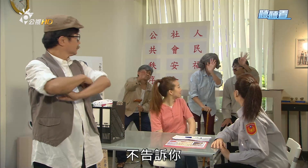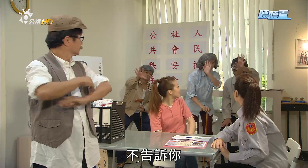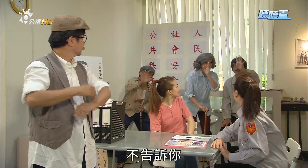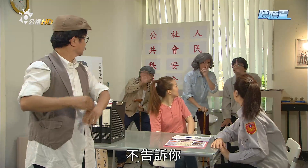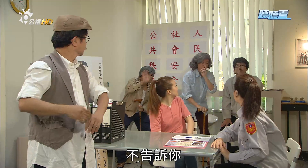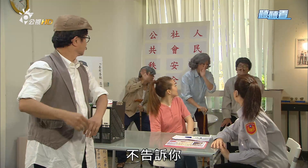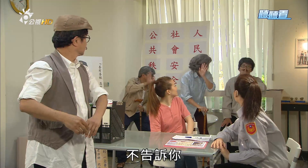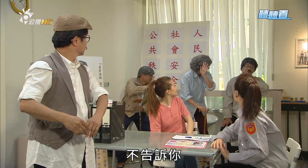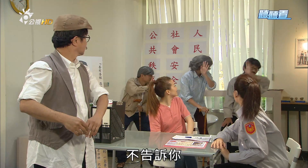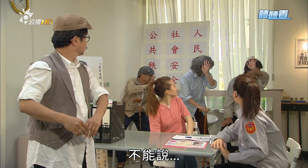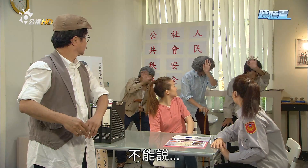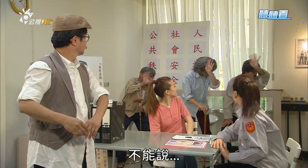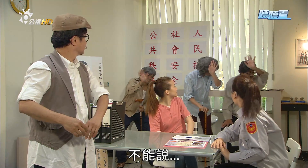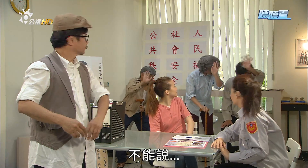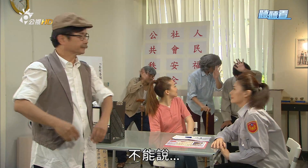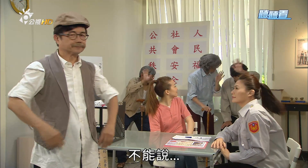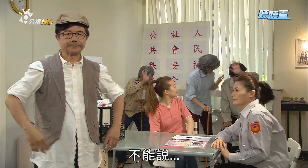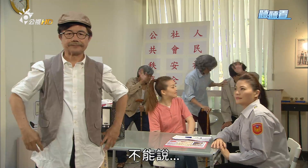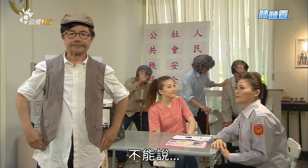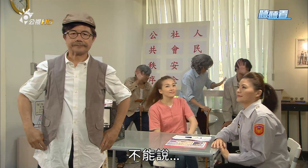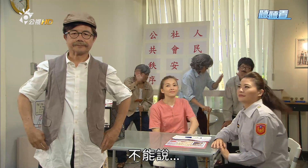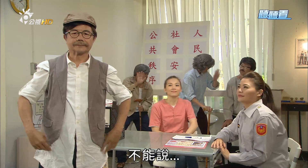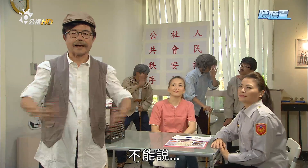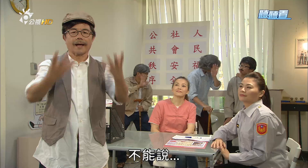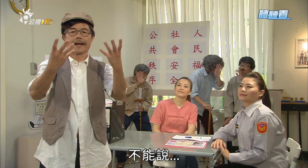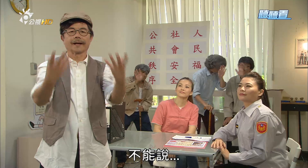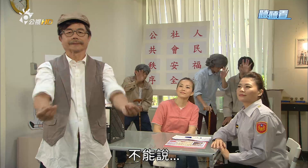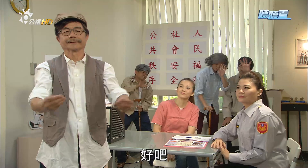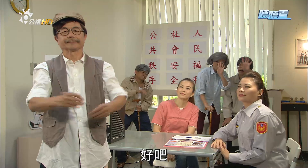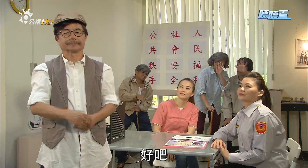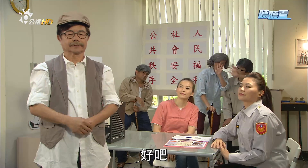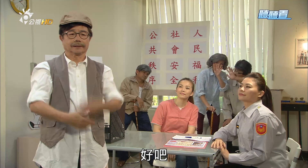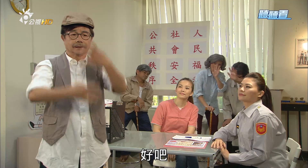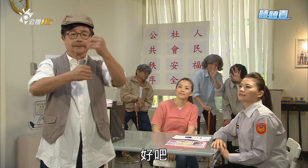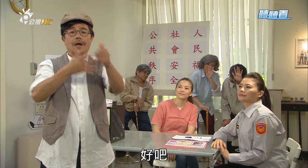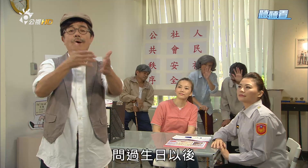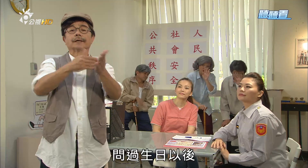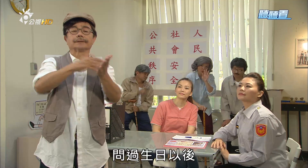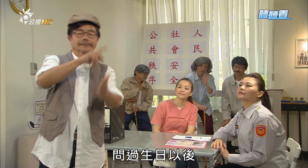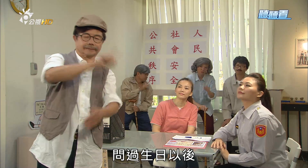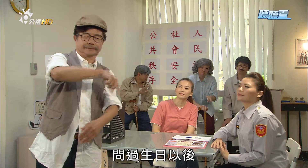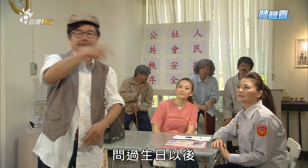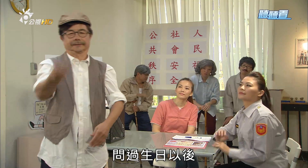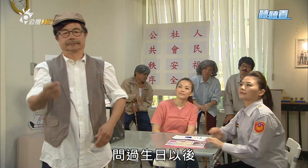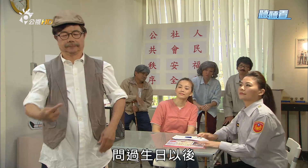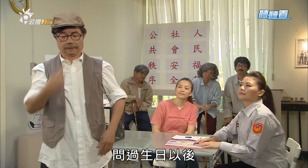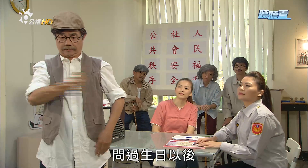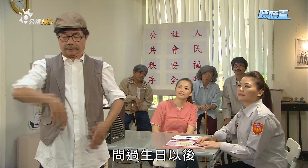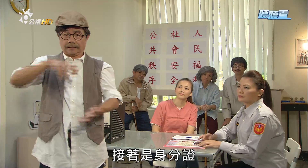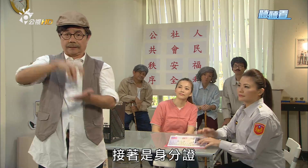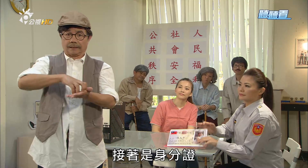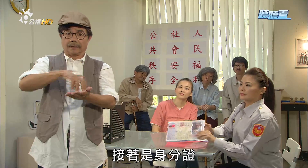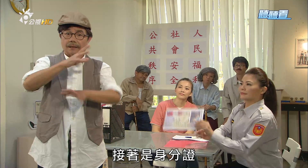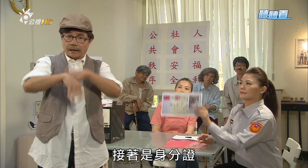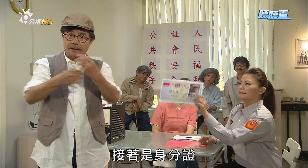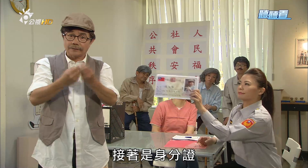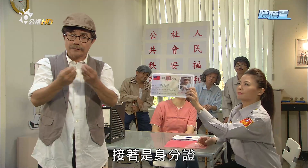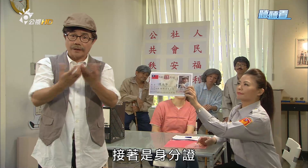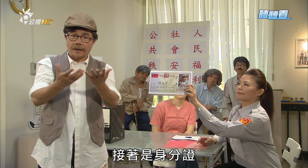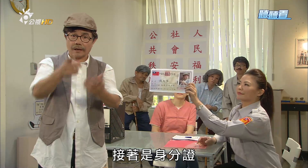不告诉你啊，不能说啊， 不能说啊。好吧，问过生日以后啊，接着呢是身份证，手